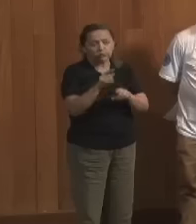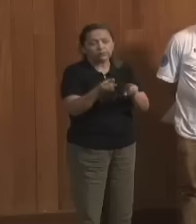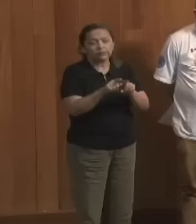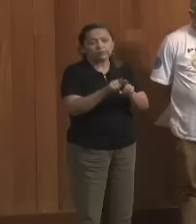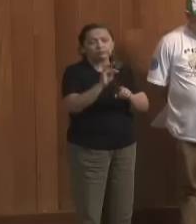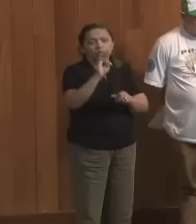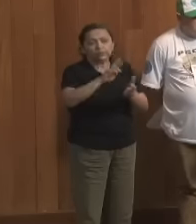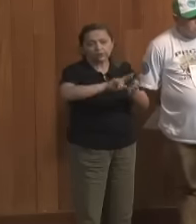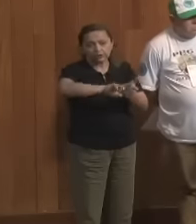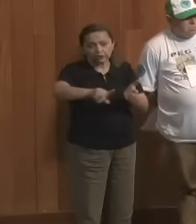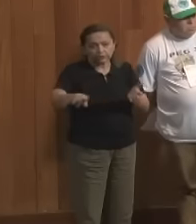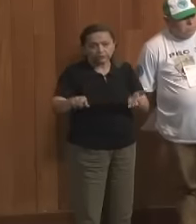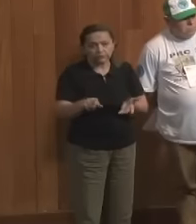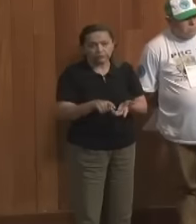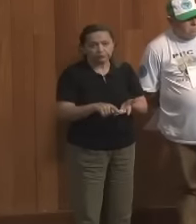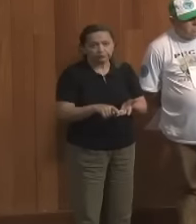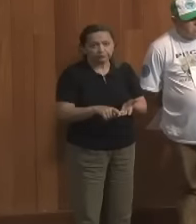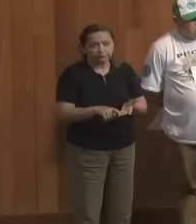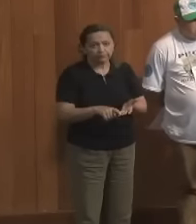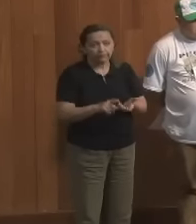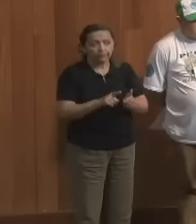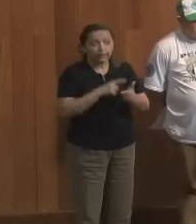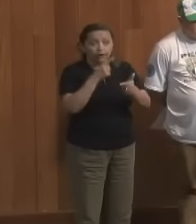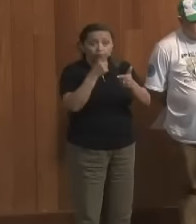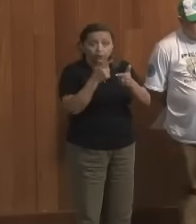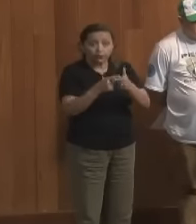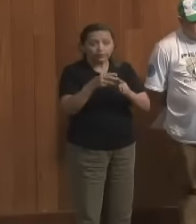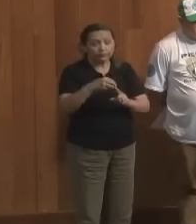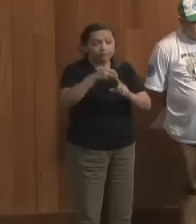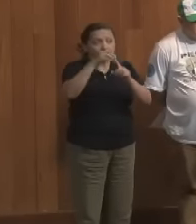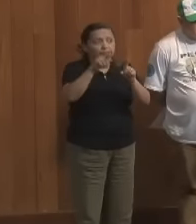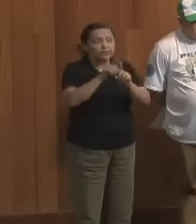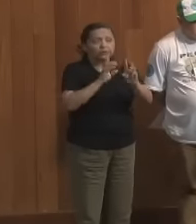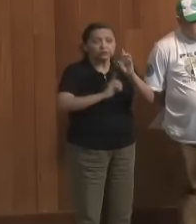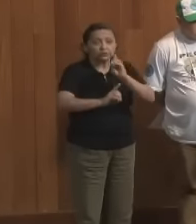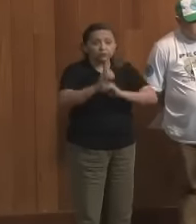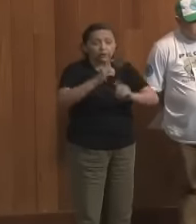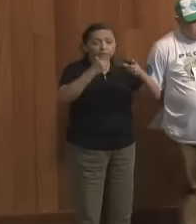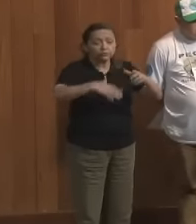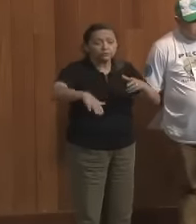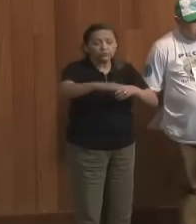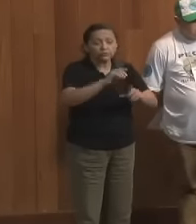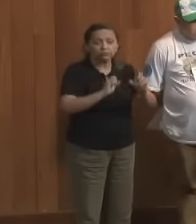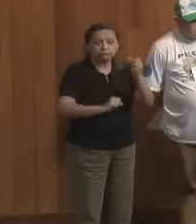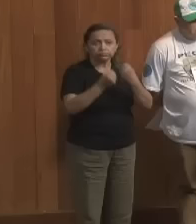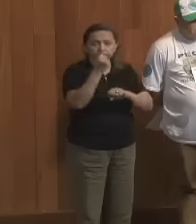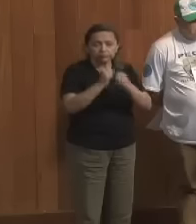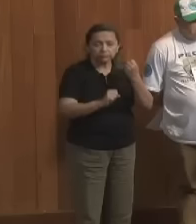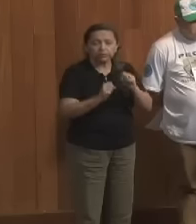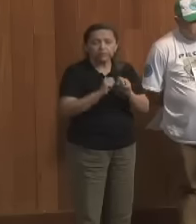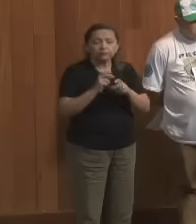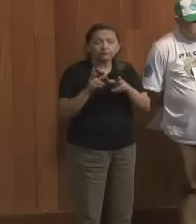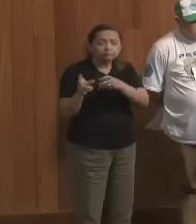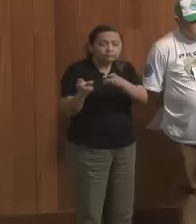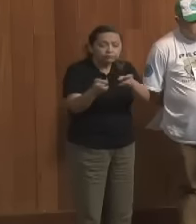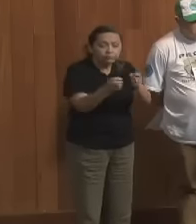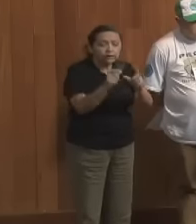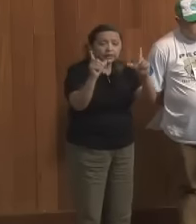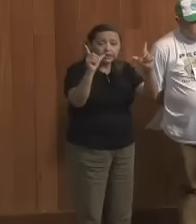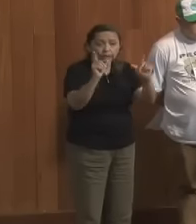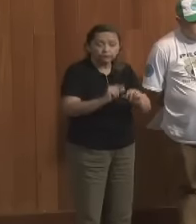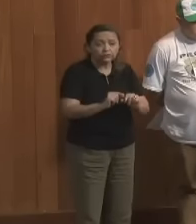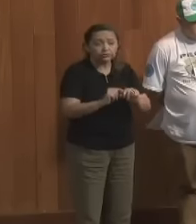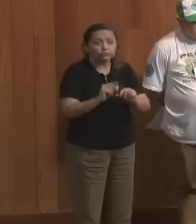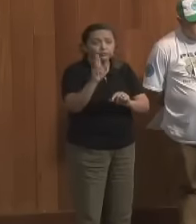transgênicos. Outra prioridade é dialogar com o setor produtivo para buscar a redução do uso